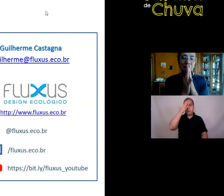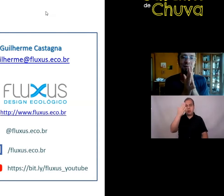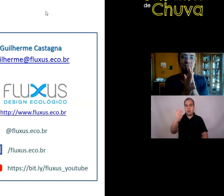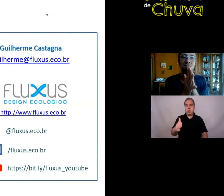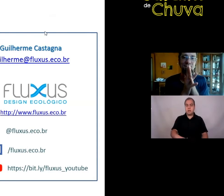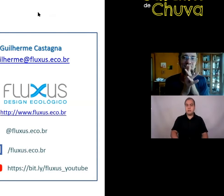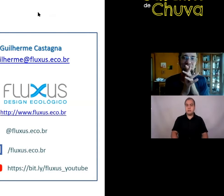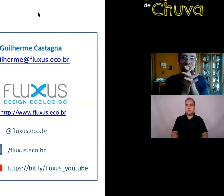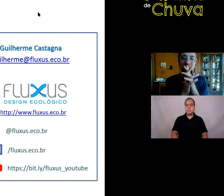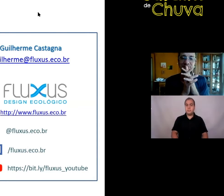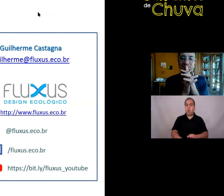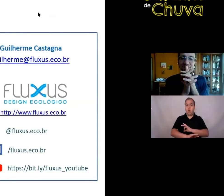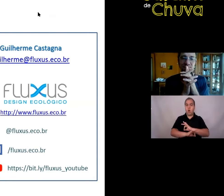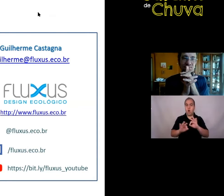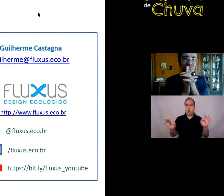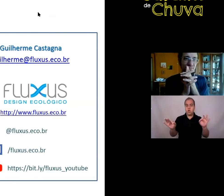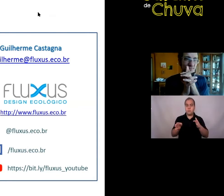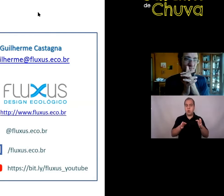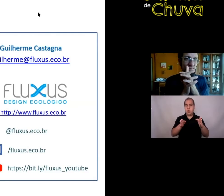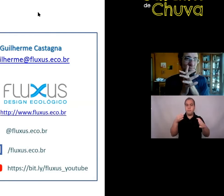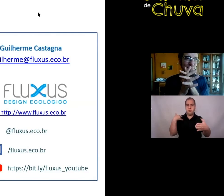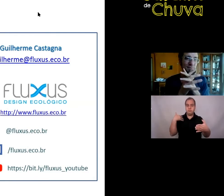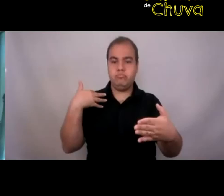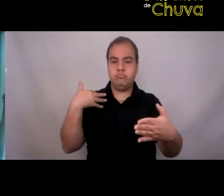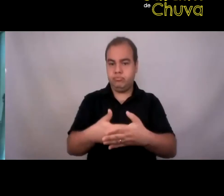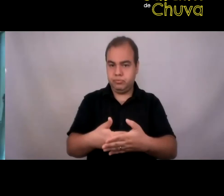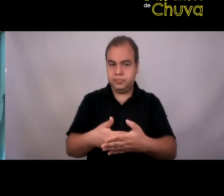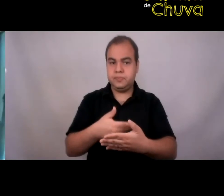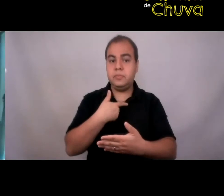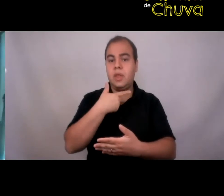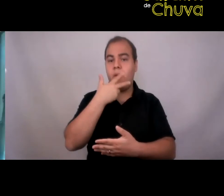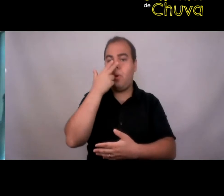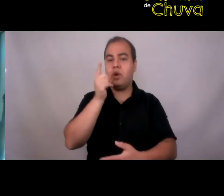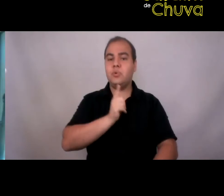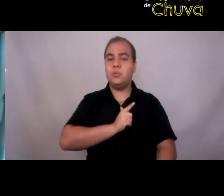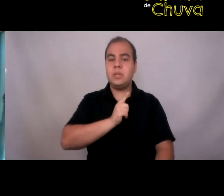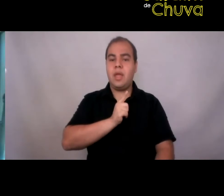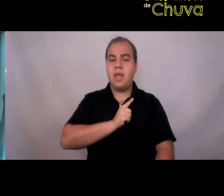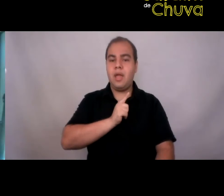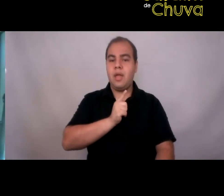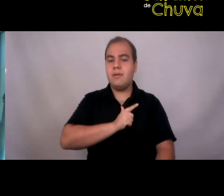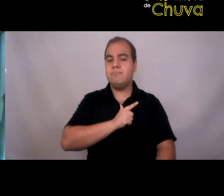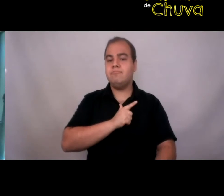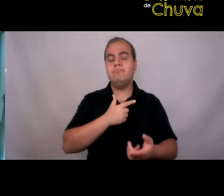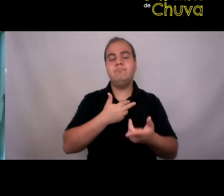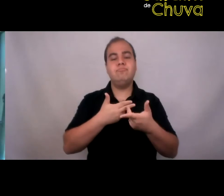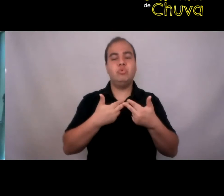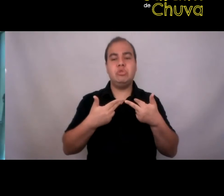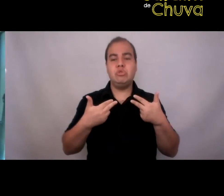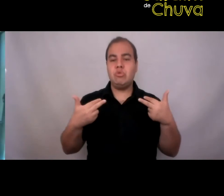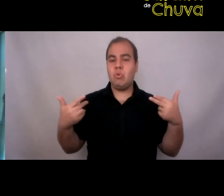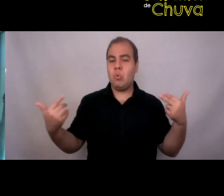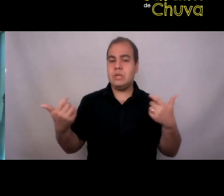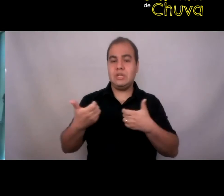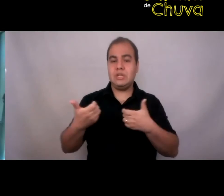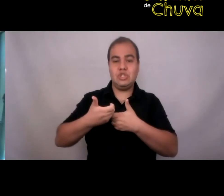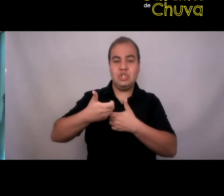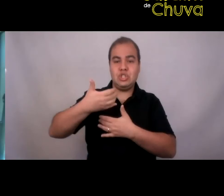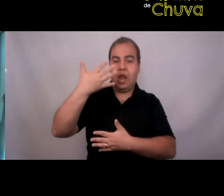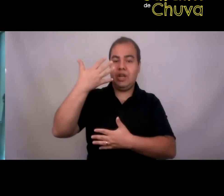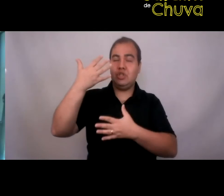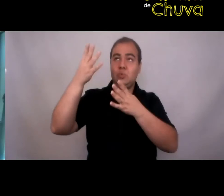Ótima jornada aí. Acho que devo ter muitas coisas aqui colocadas no